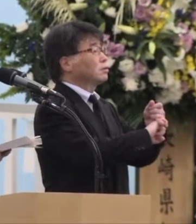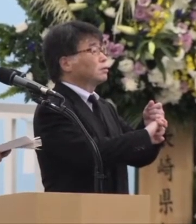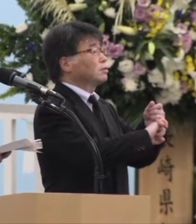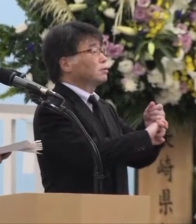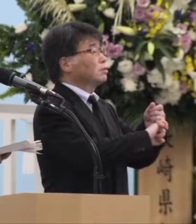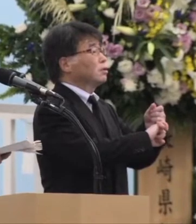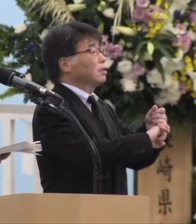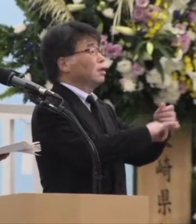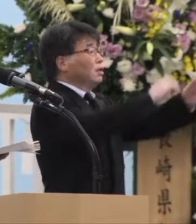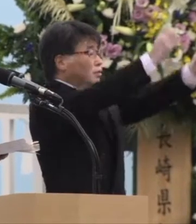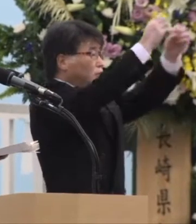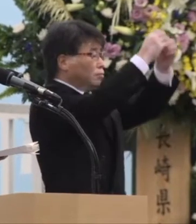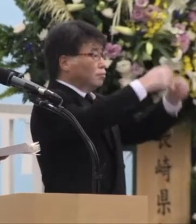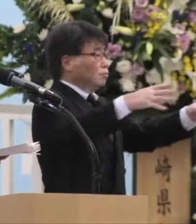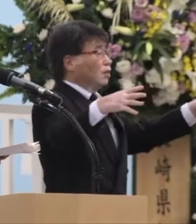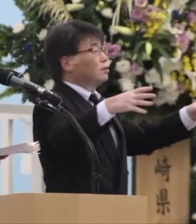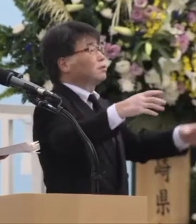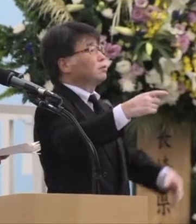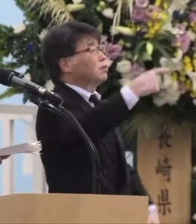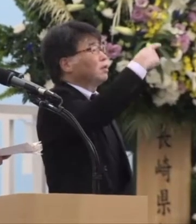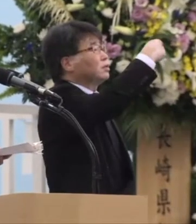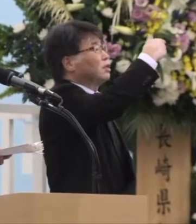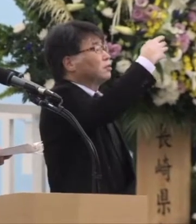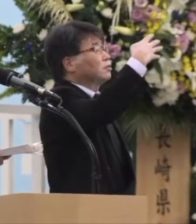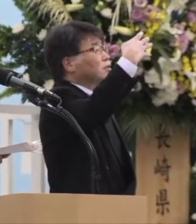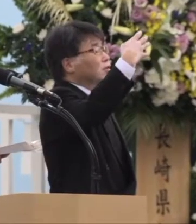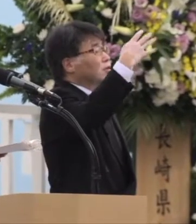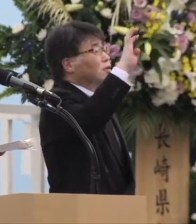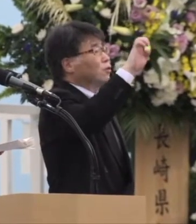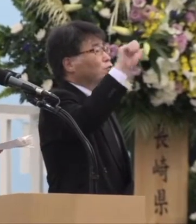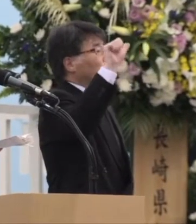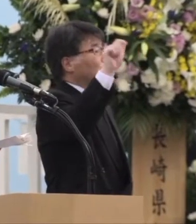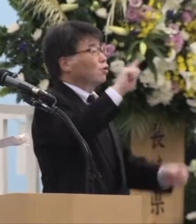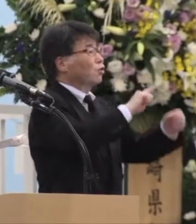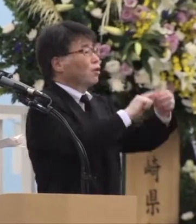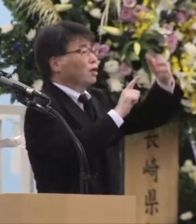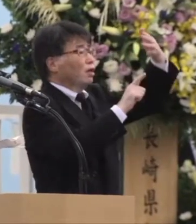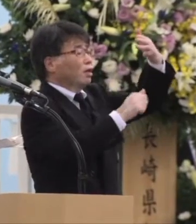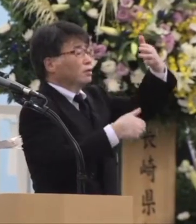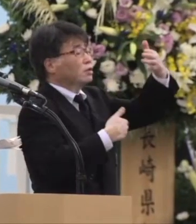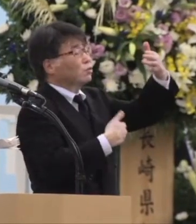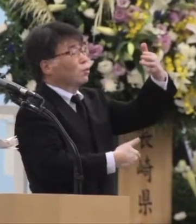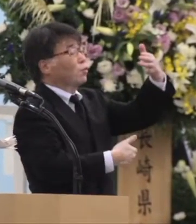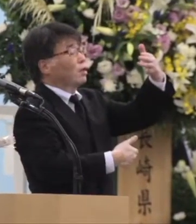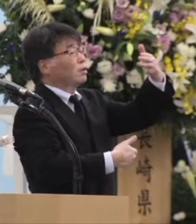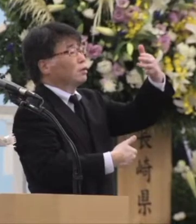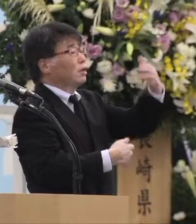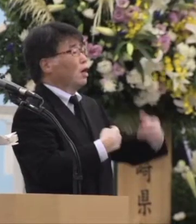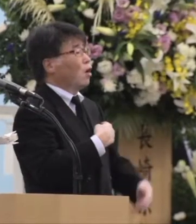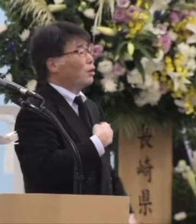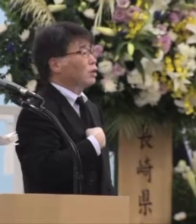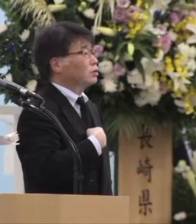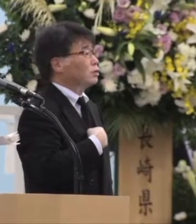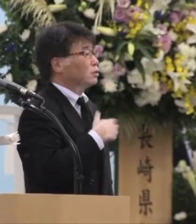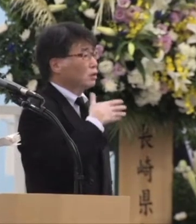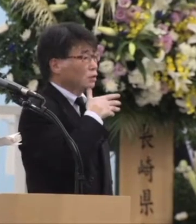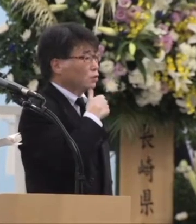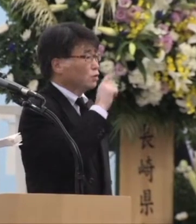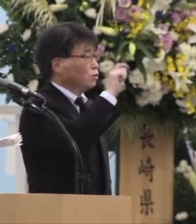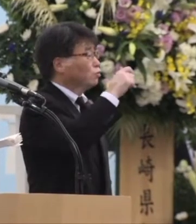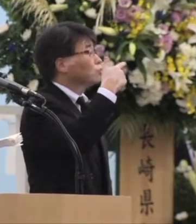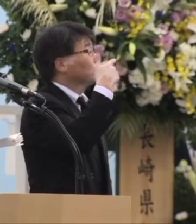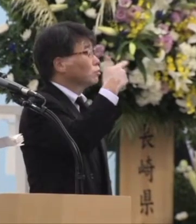原爆が投下された1945年8月9日、私は16